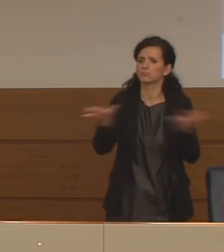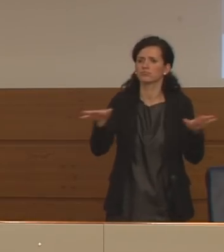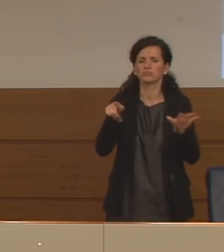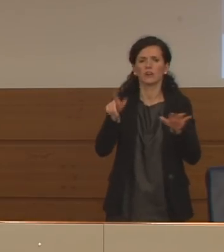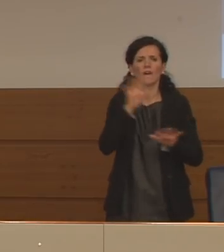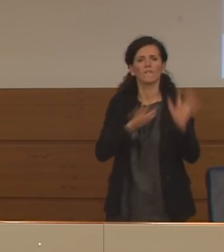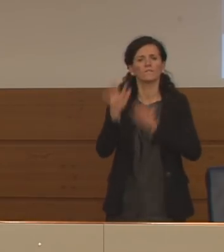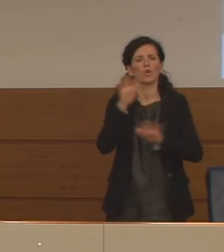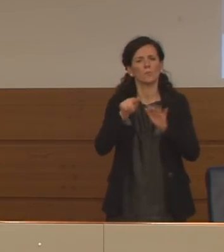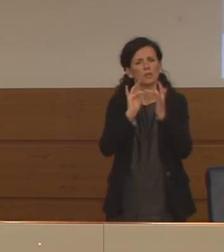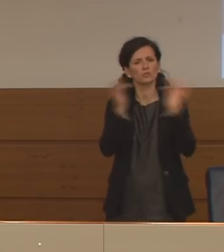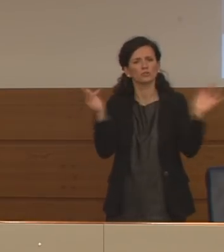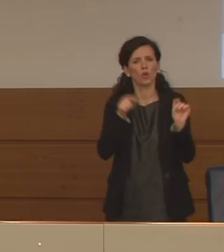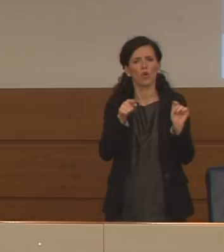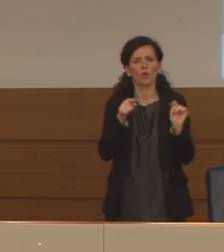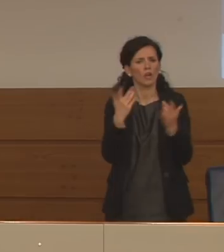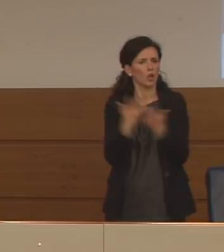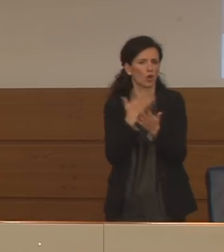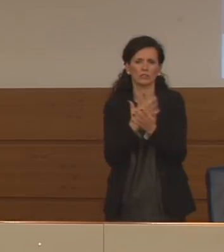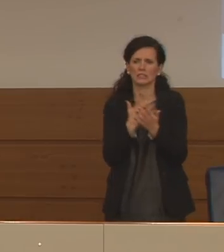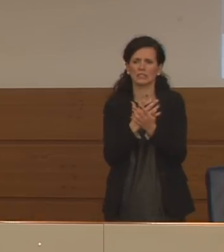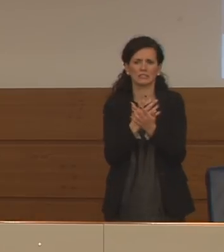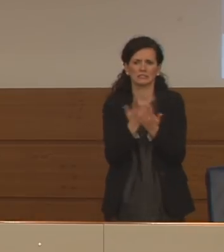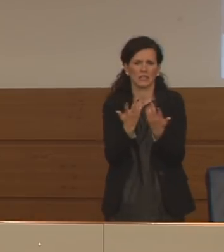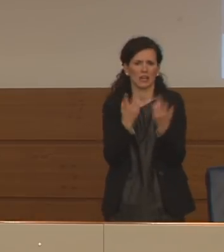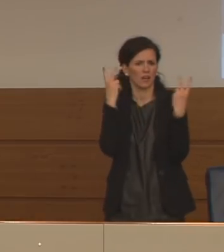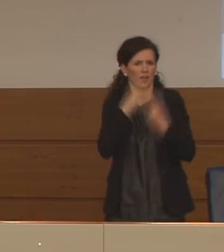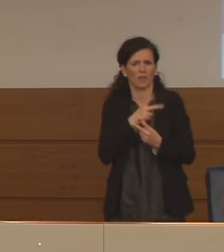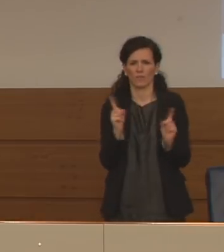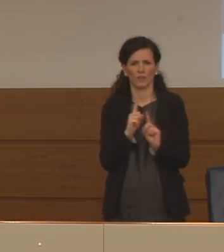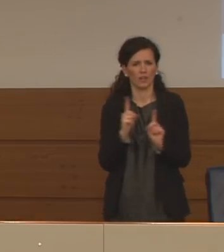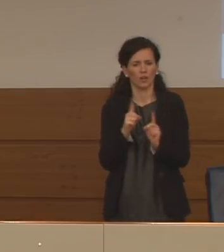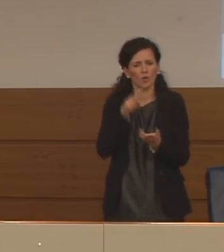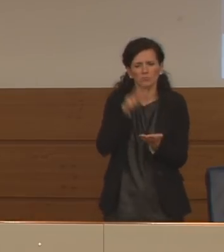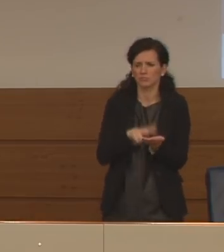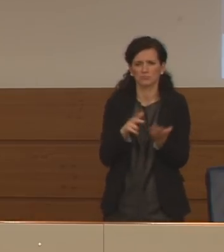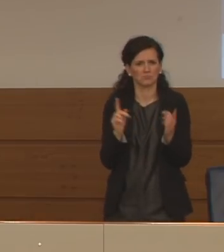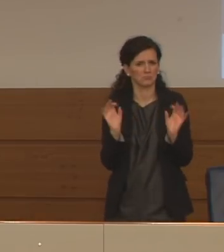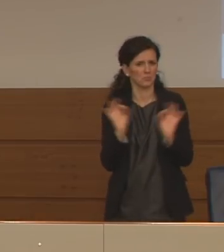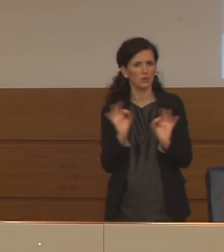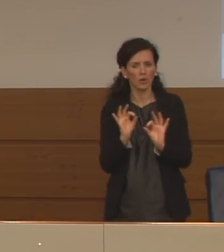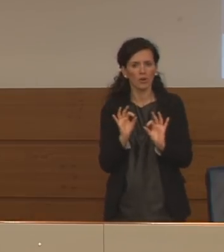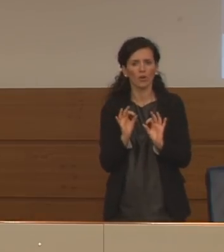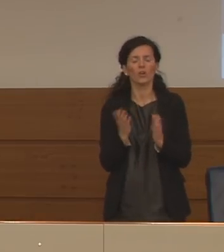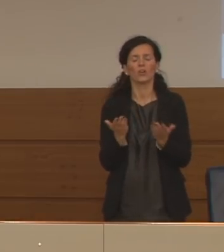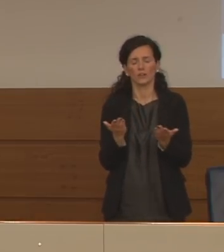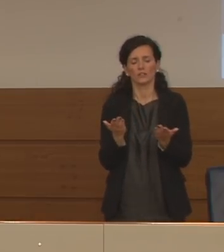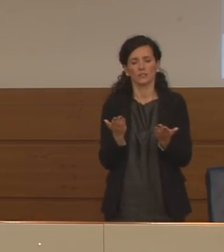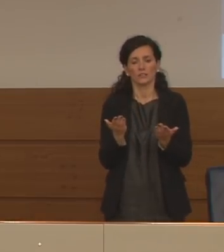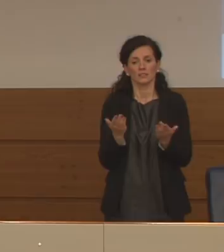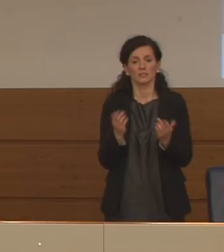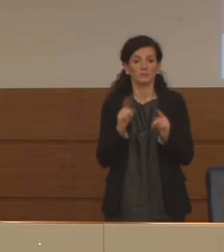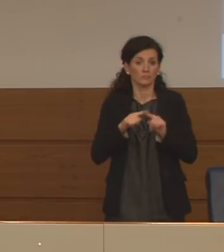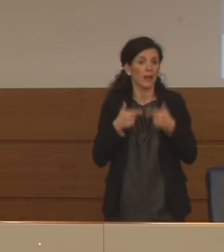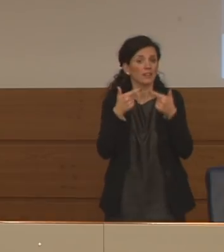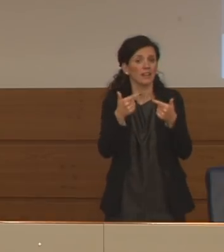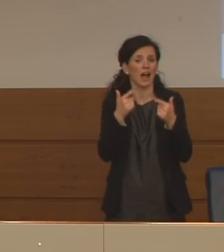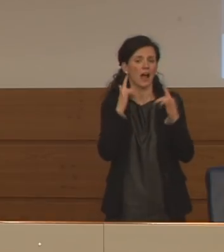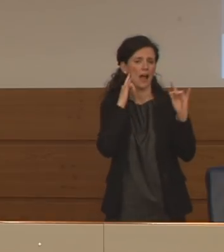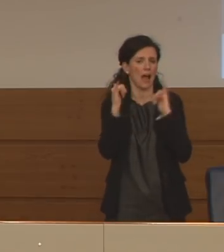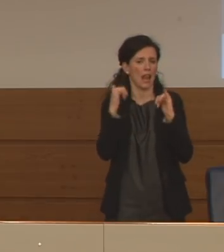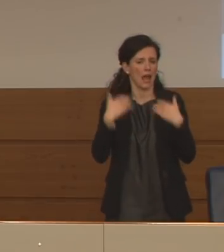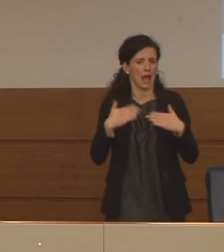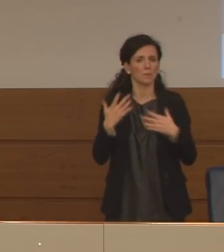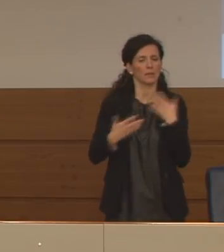queste notizie che sono destituite di ogni fondamento e sono anche molto allarmistiche